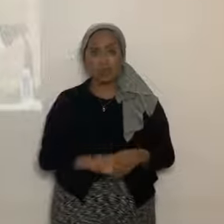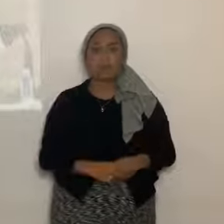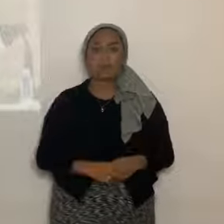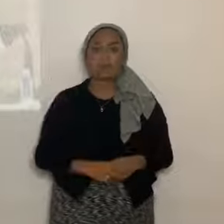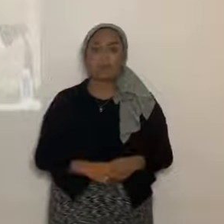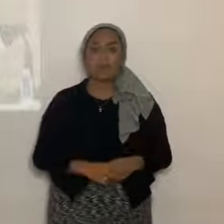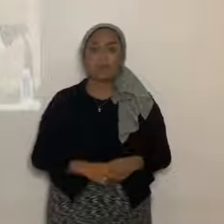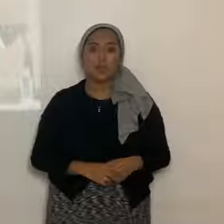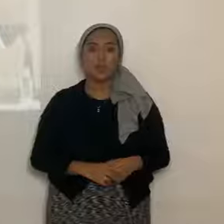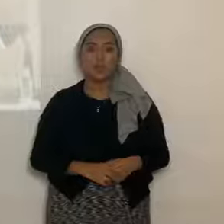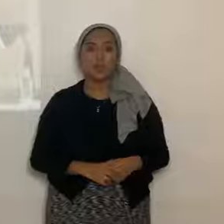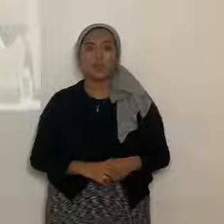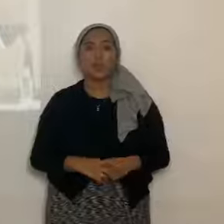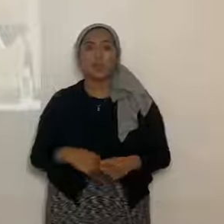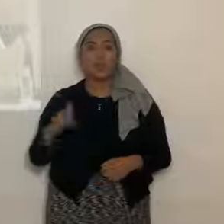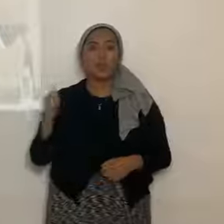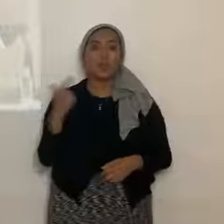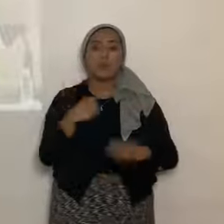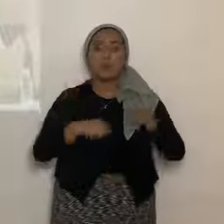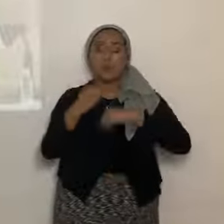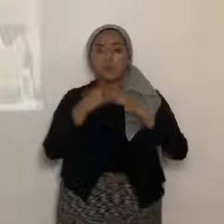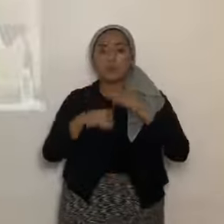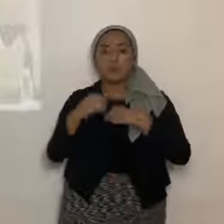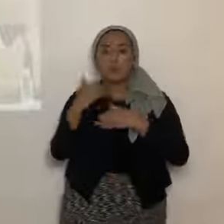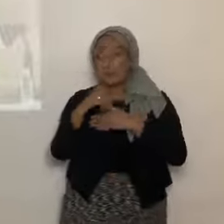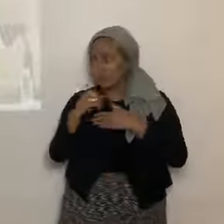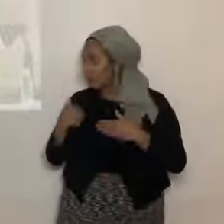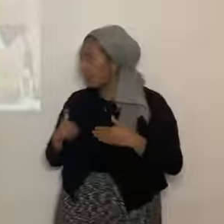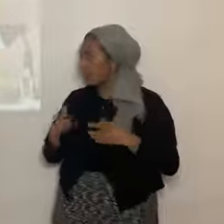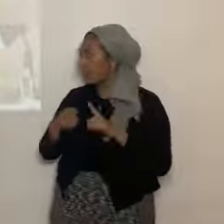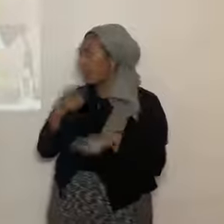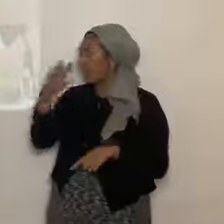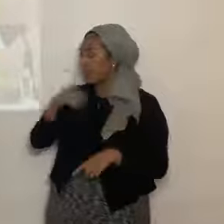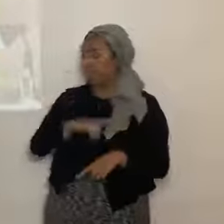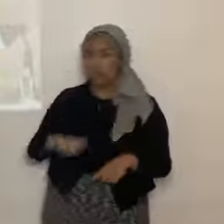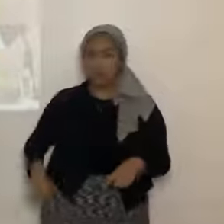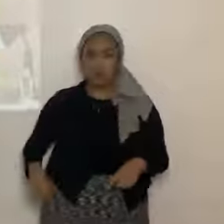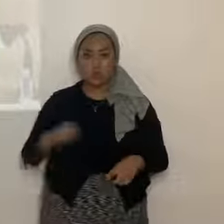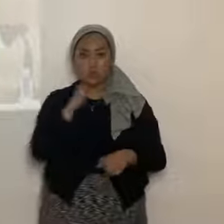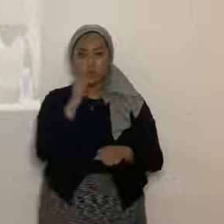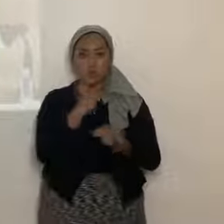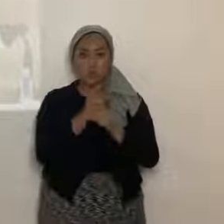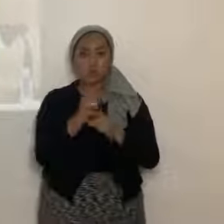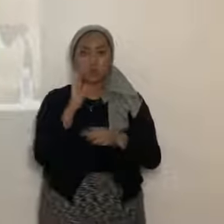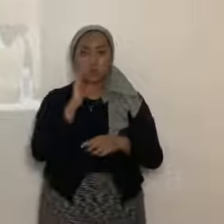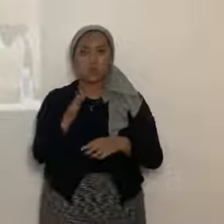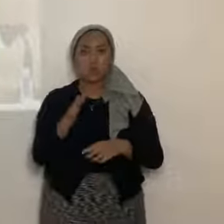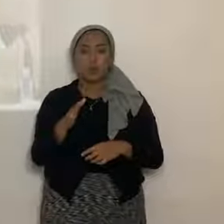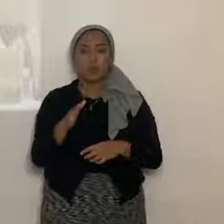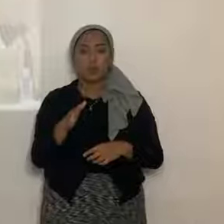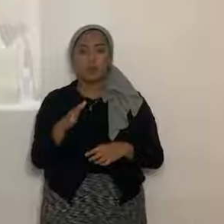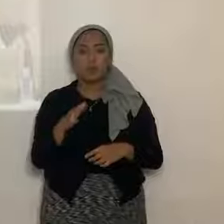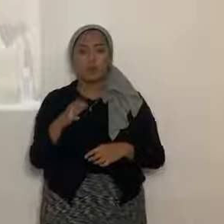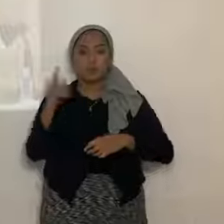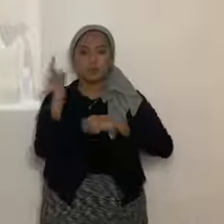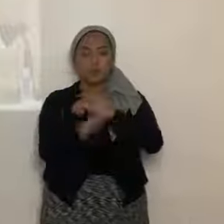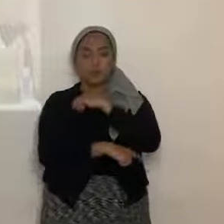27. De manera que cualquiera que comiere este pan o bebiere esta copa del Señor indignamente será culpable del cuerpo y de la sangre del Señor, o sea, del